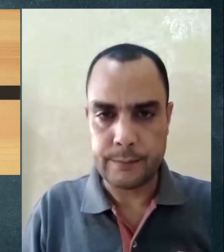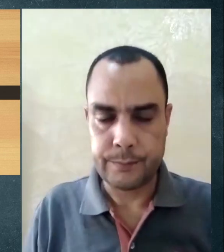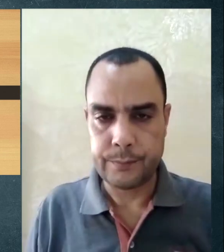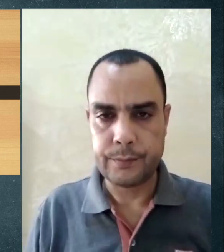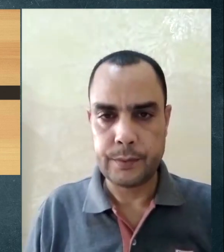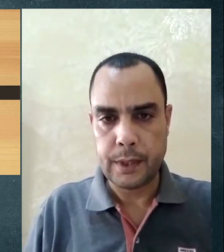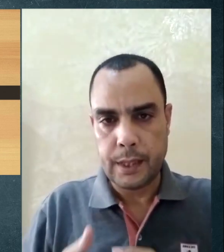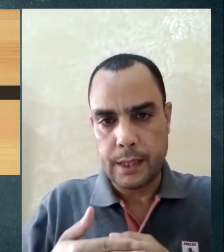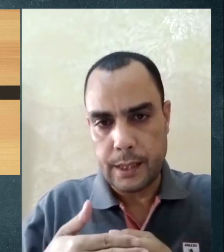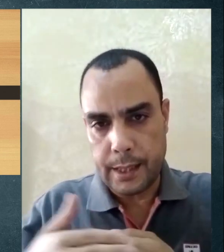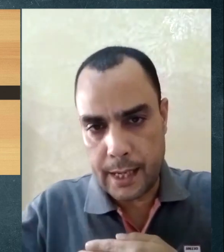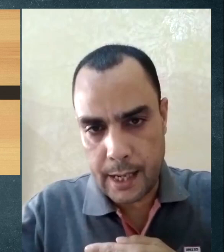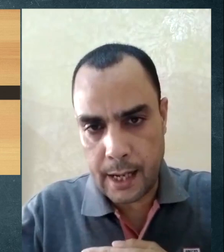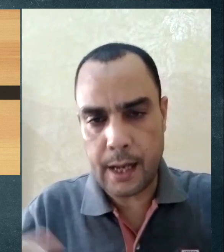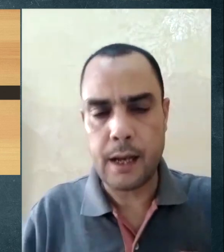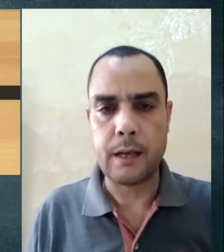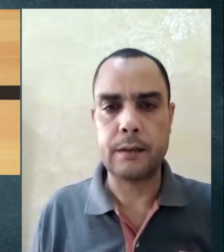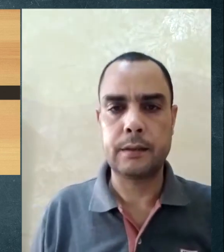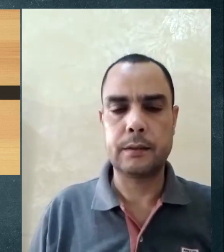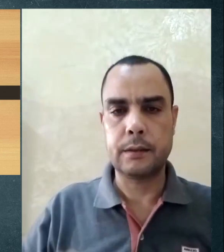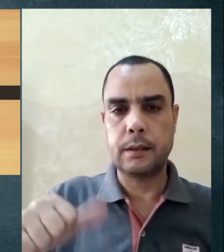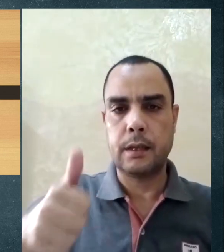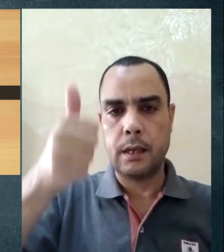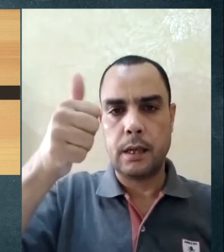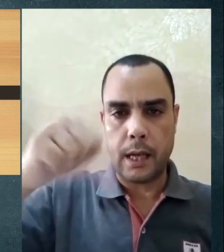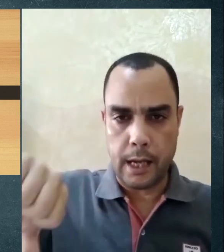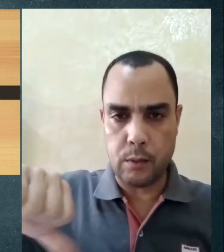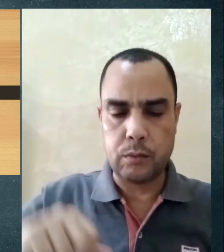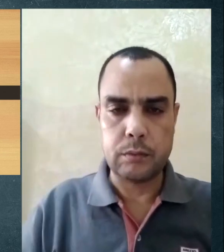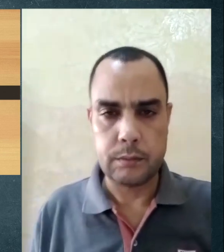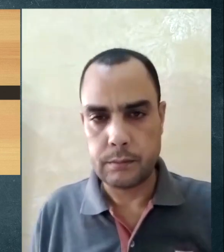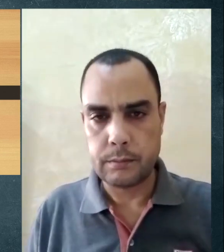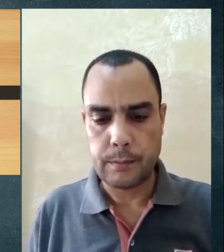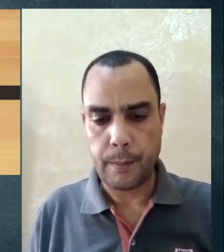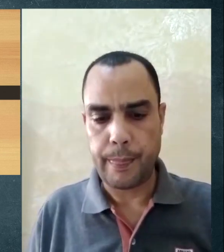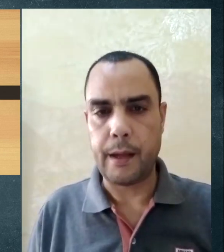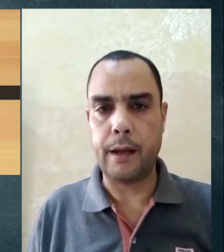الحزن ينأى أو